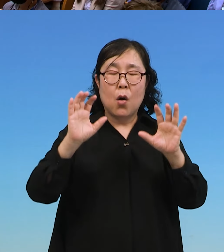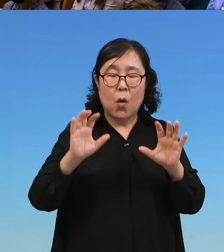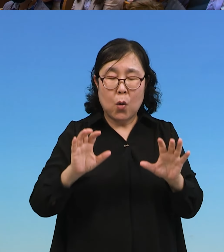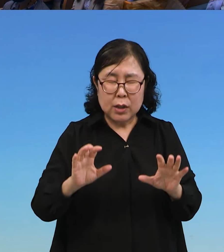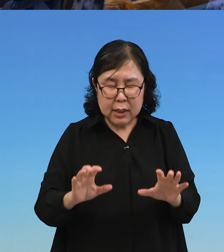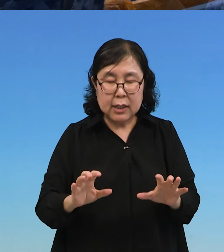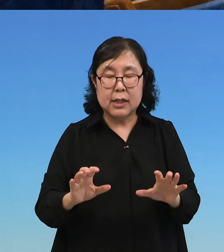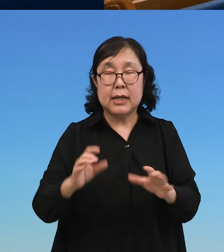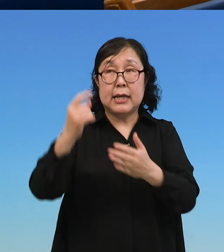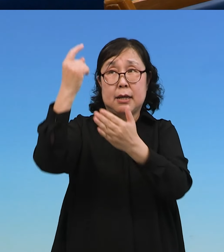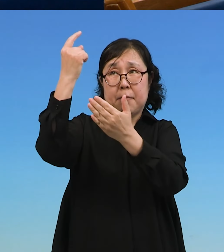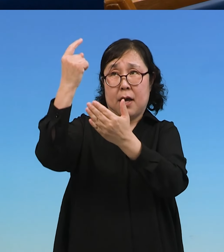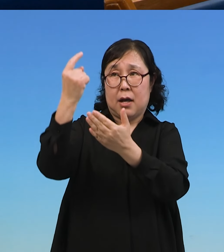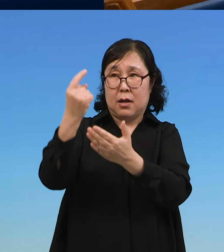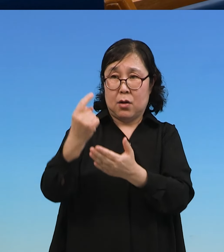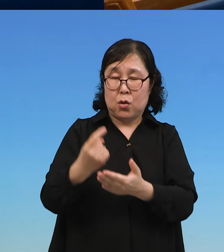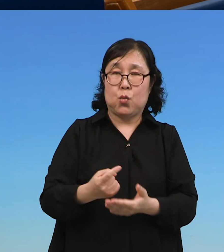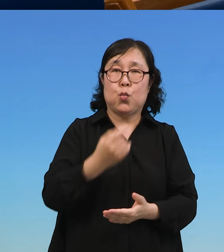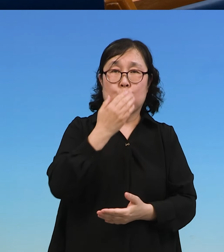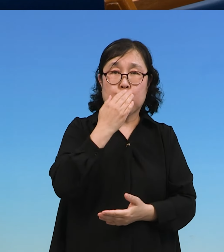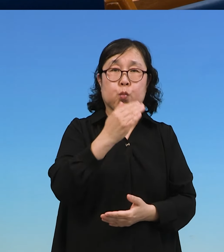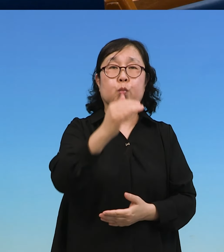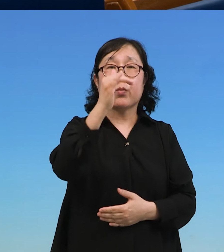오늘 임하도록